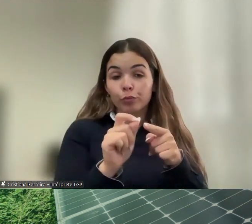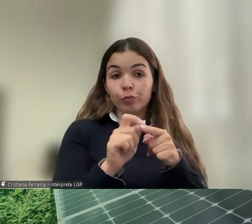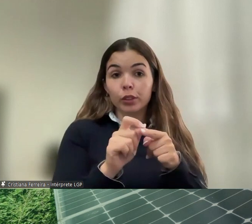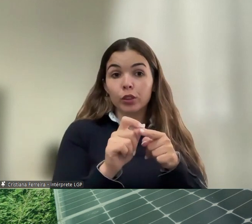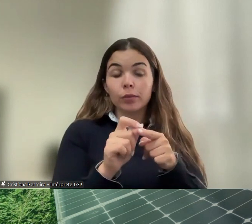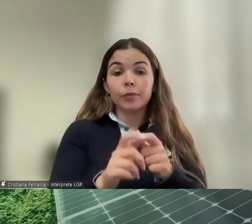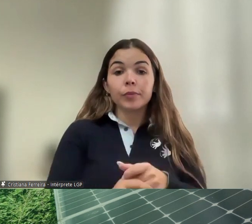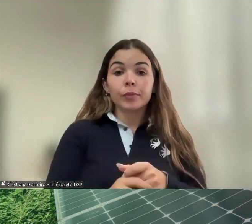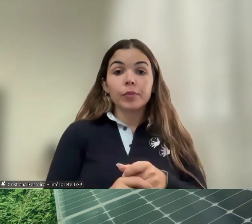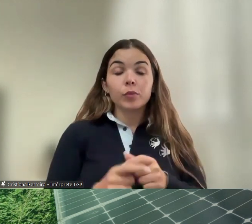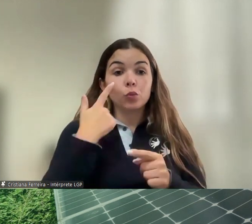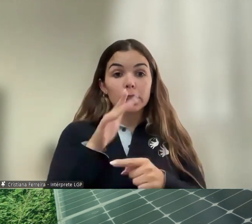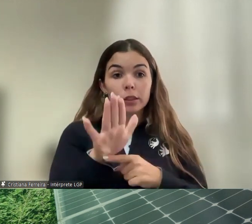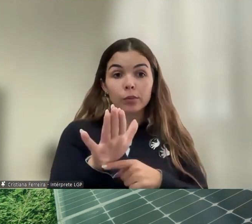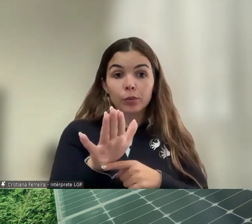nomeadamente